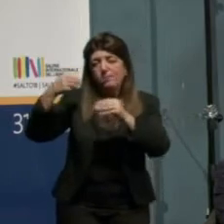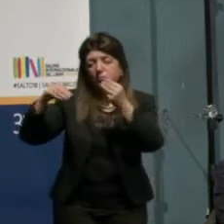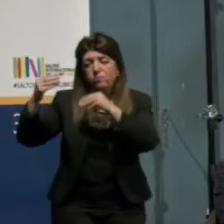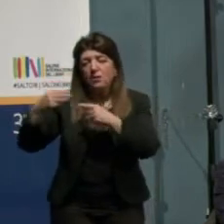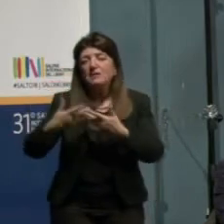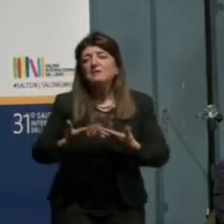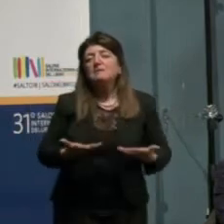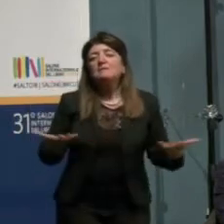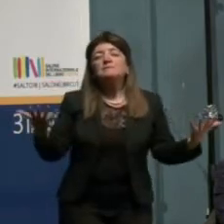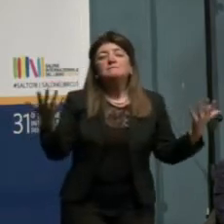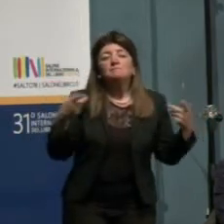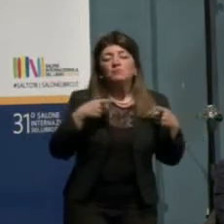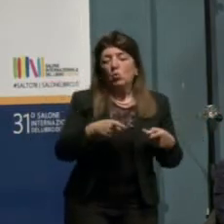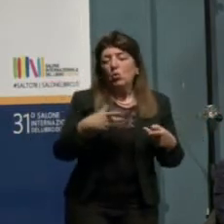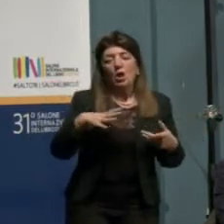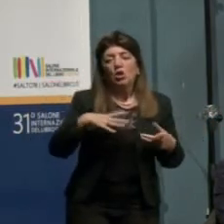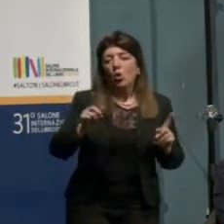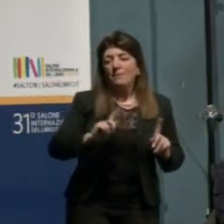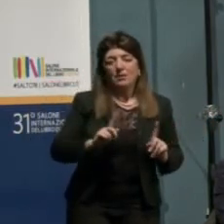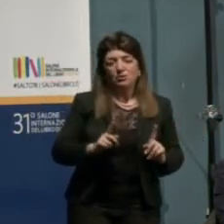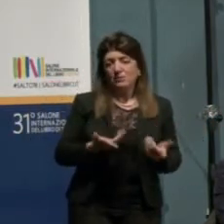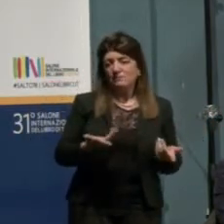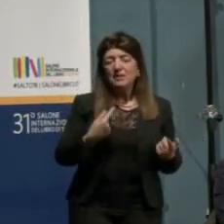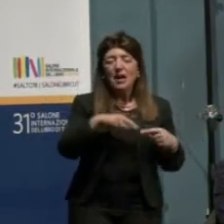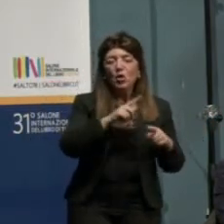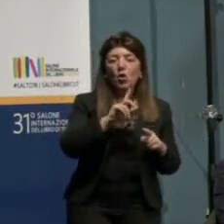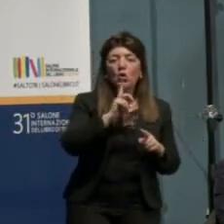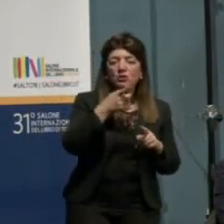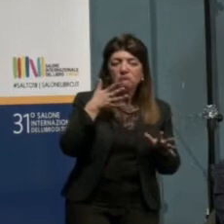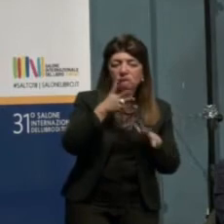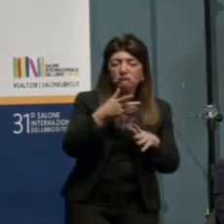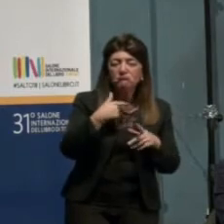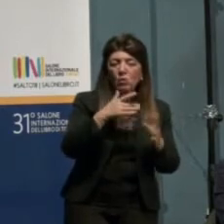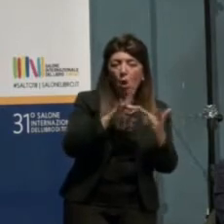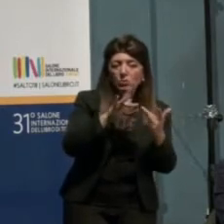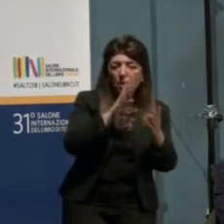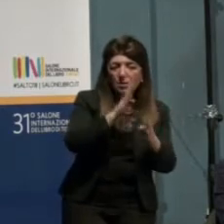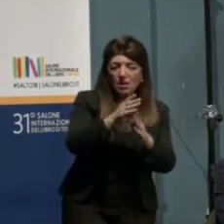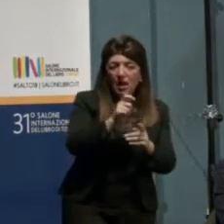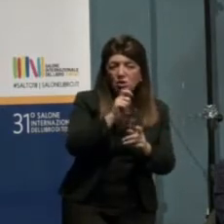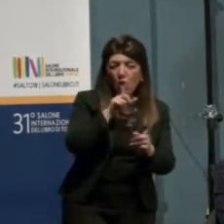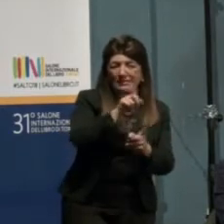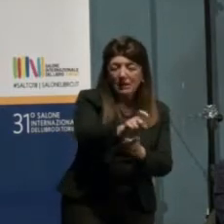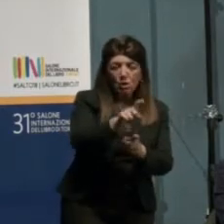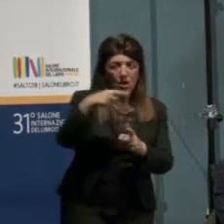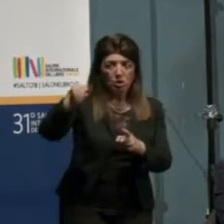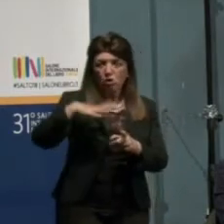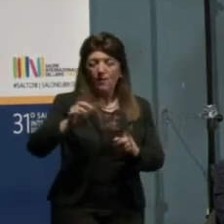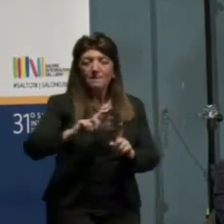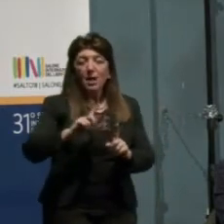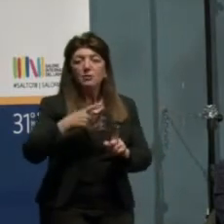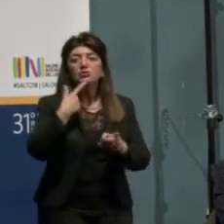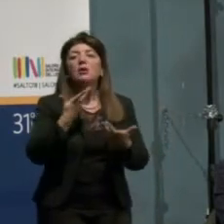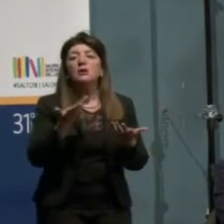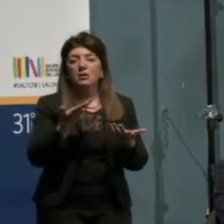interrogati anche qui non piaccia a qualcuno e quindi è la vendetta si è